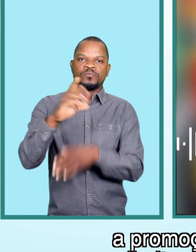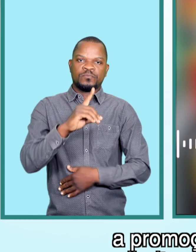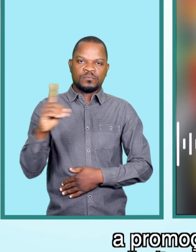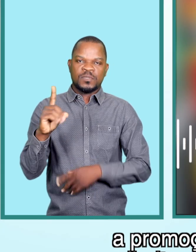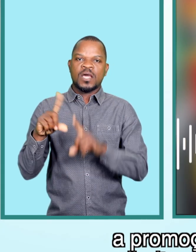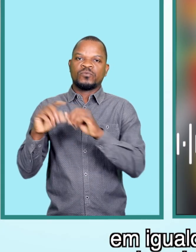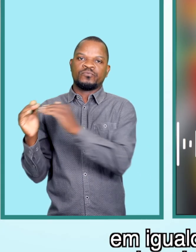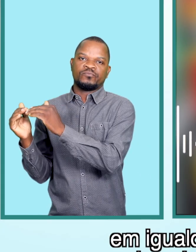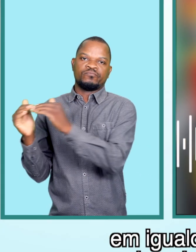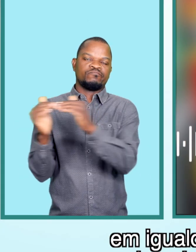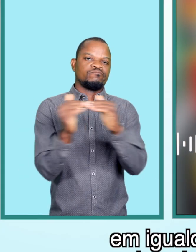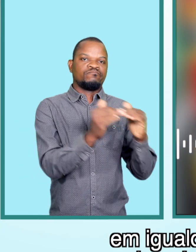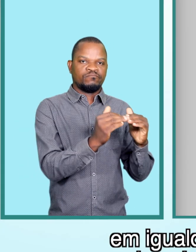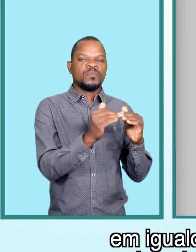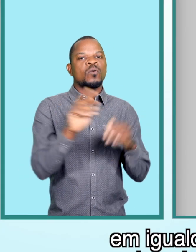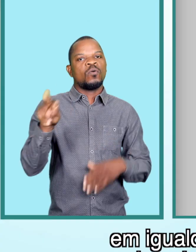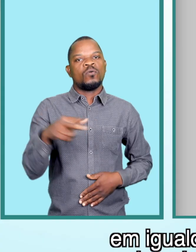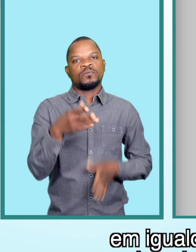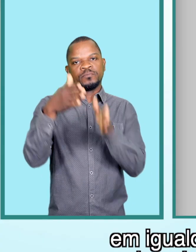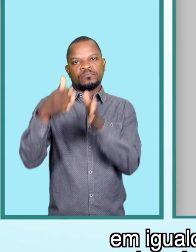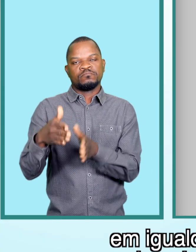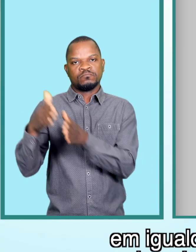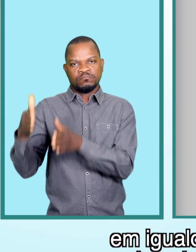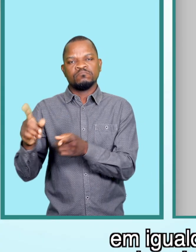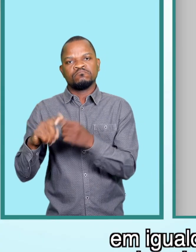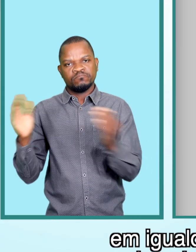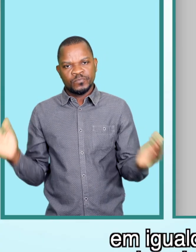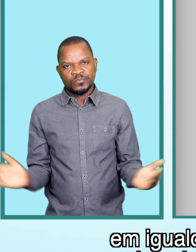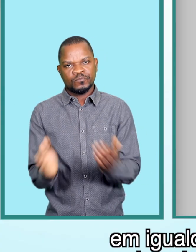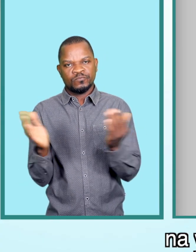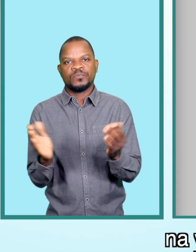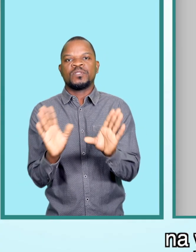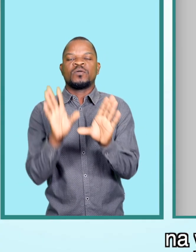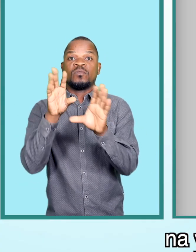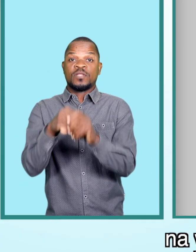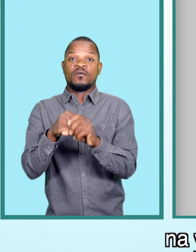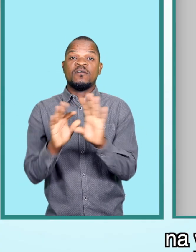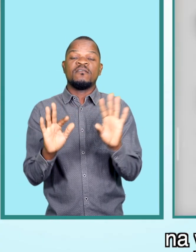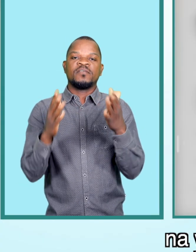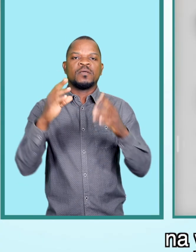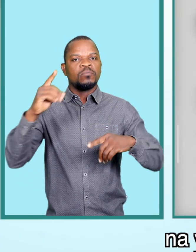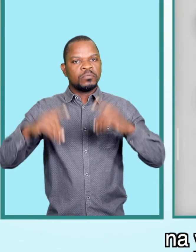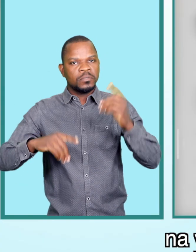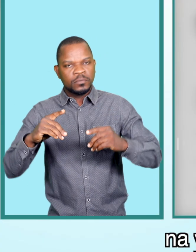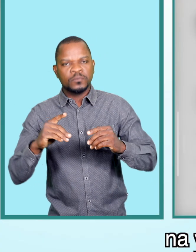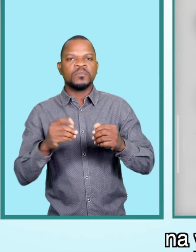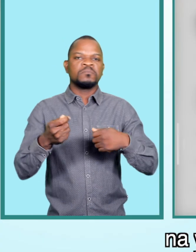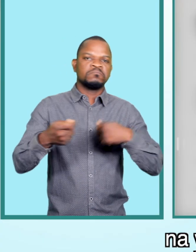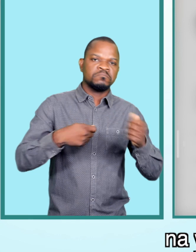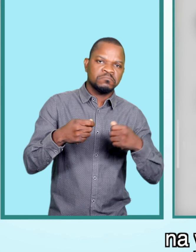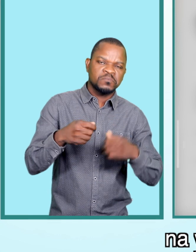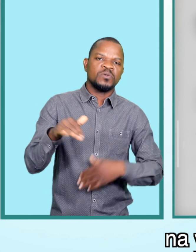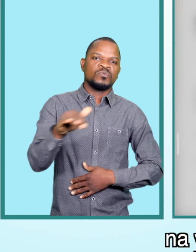deficiência em igualdade de oportunidades com as demais, promovendo a sua inclusão na vida política, econômica,